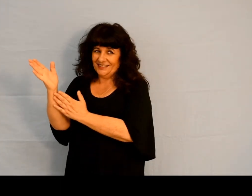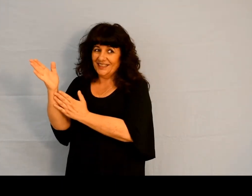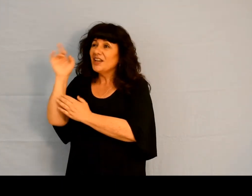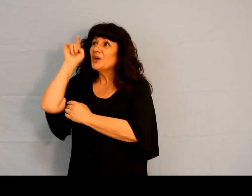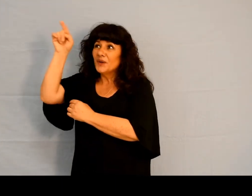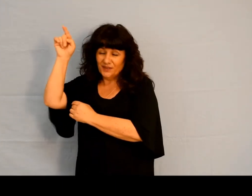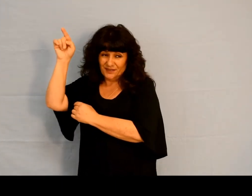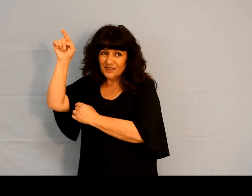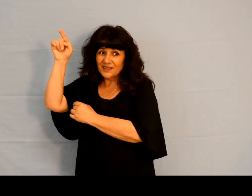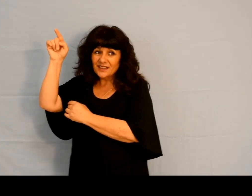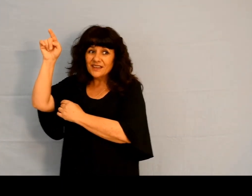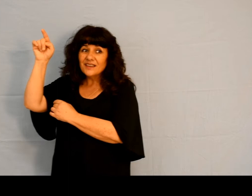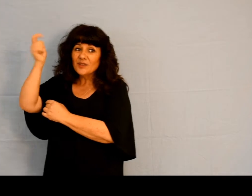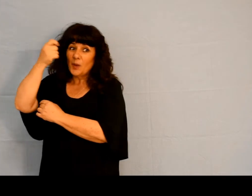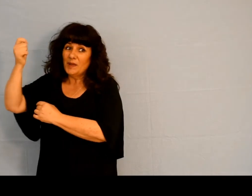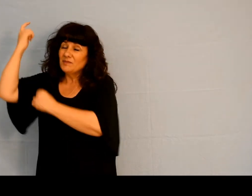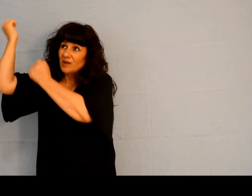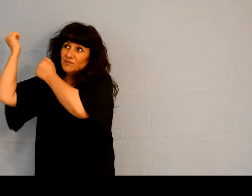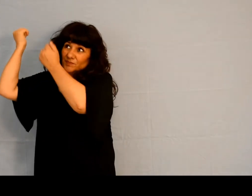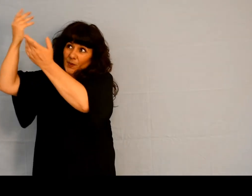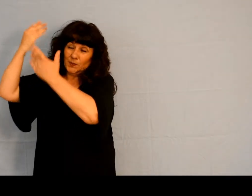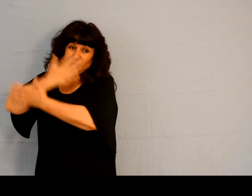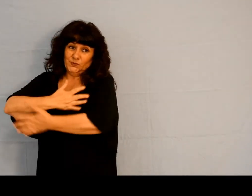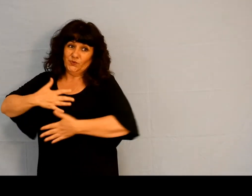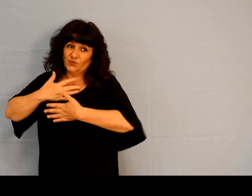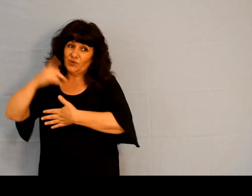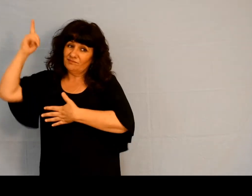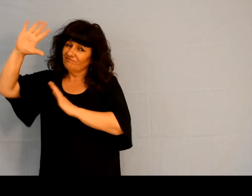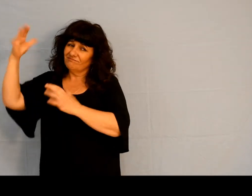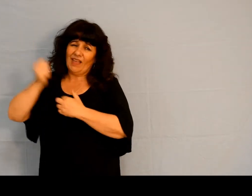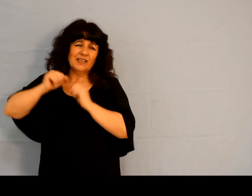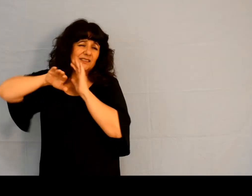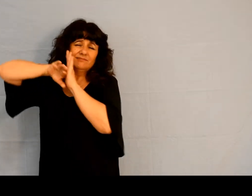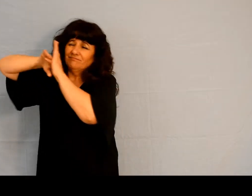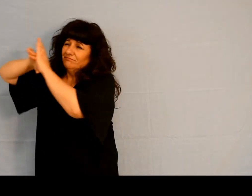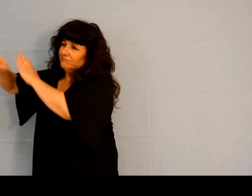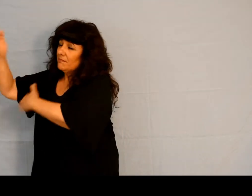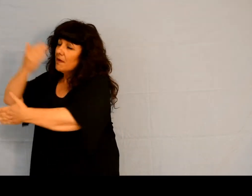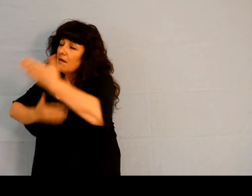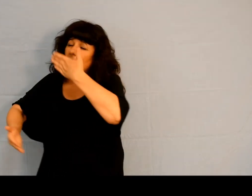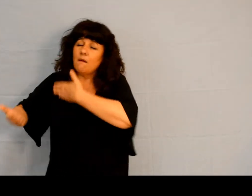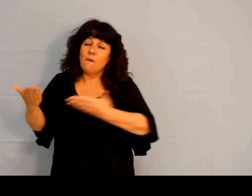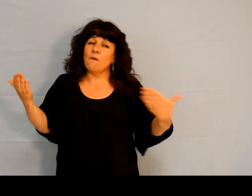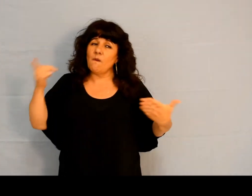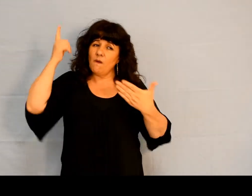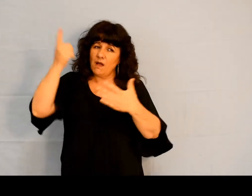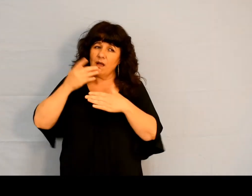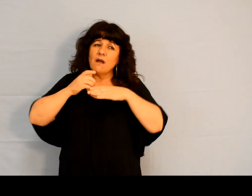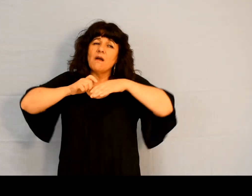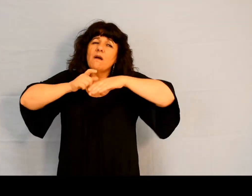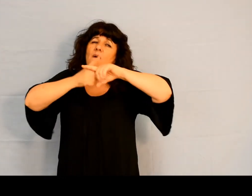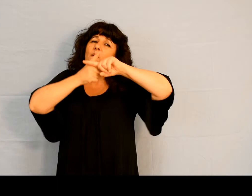Renonçant à la joie qui lui était proposée, il a enduré la croix, en méprisant la honte de ce